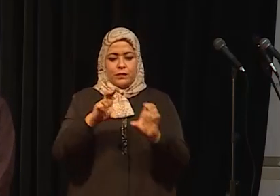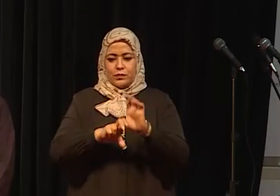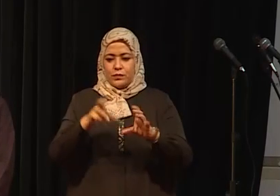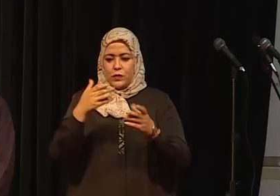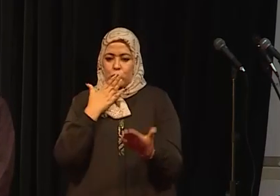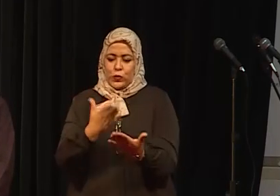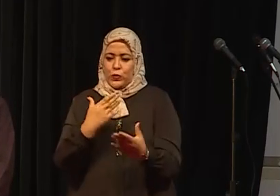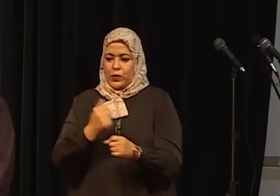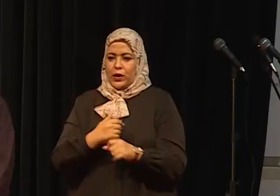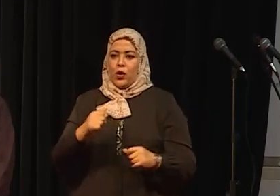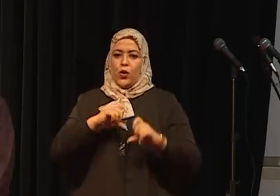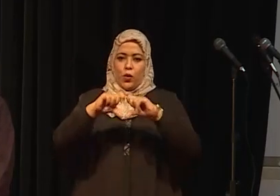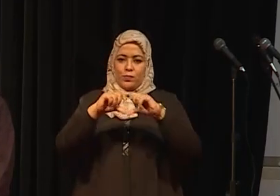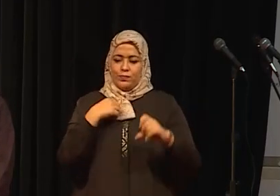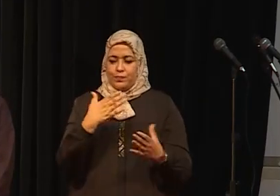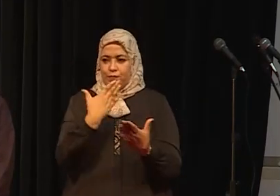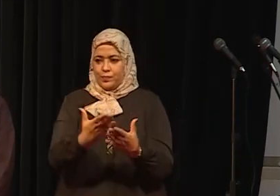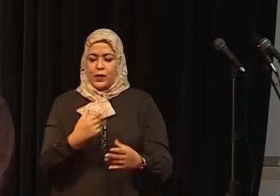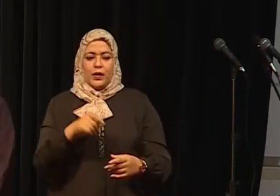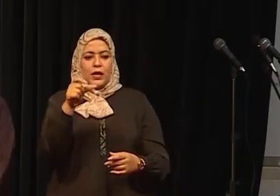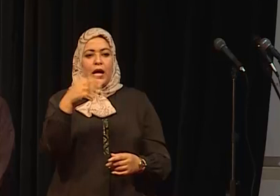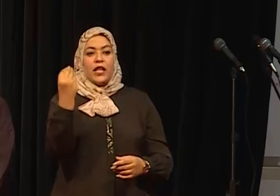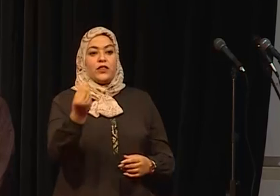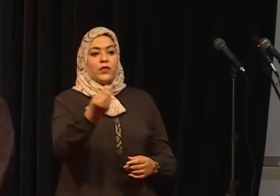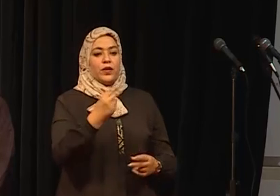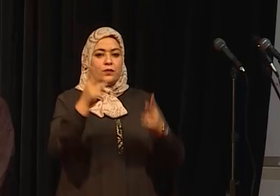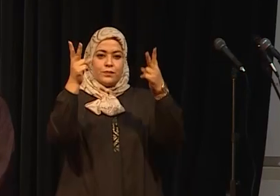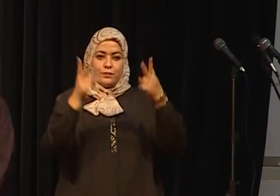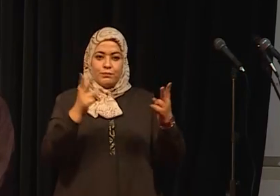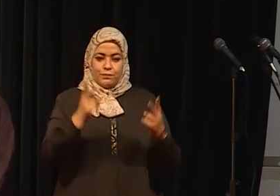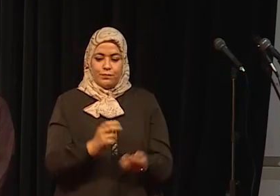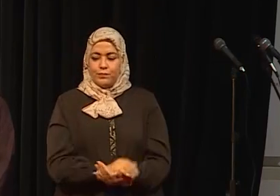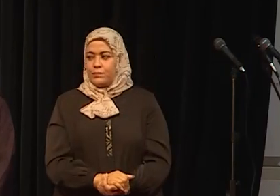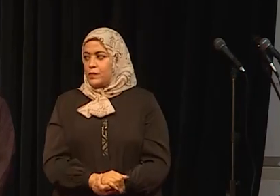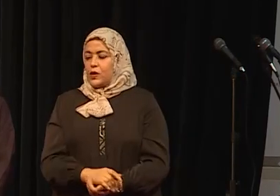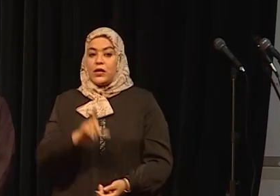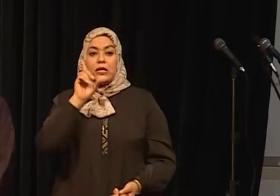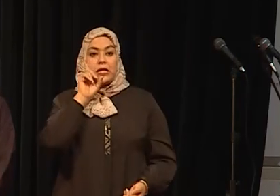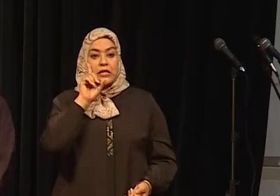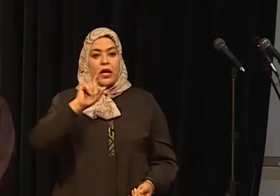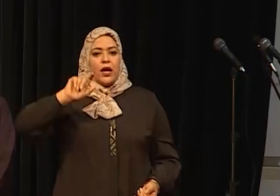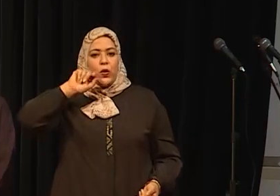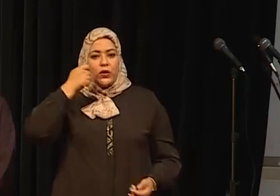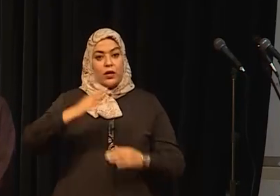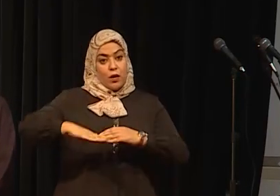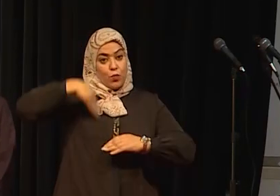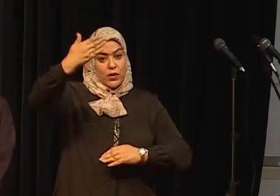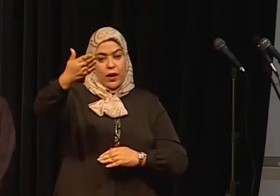جدا في قلوبنا. أعزائي أطفال الحاضر، نساء ورجال